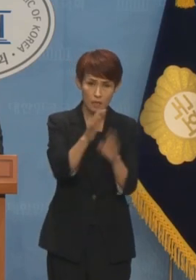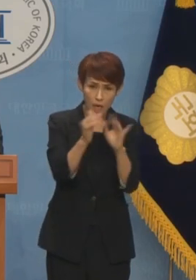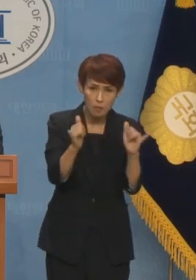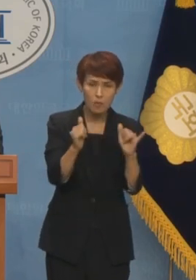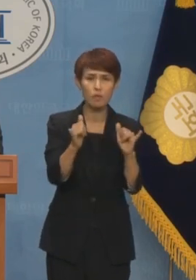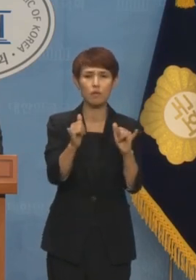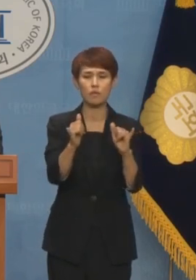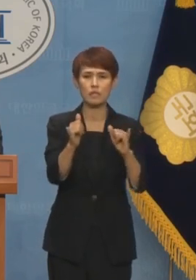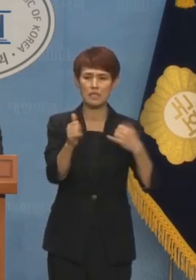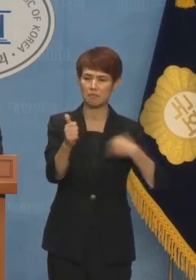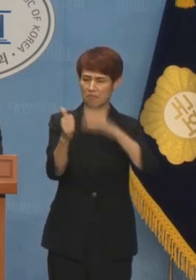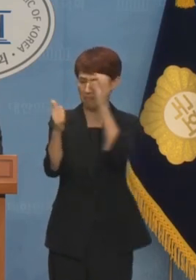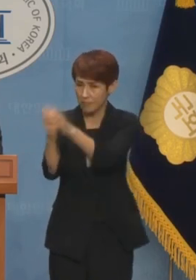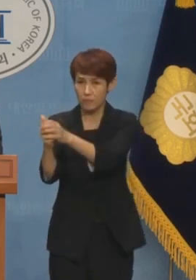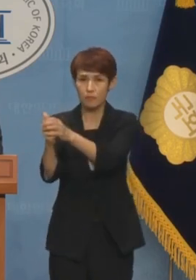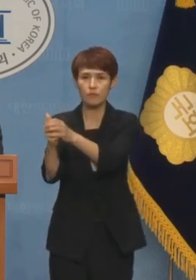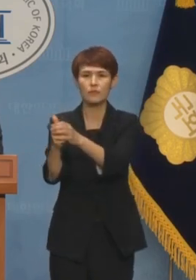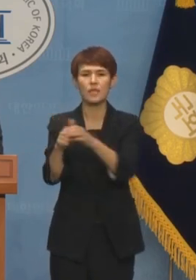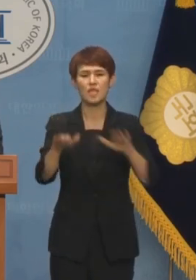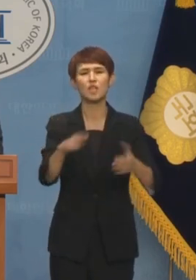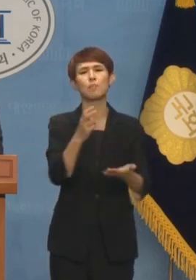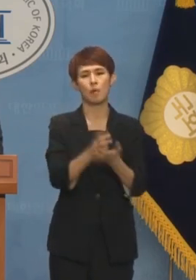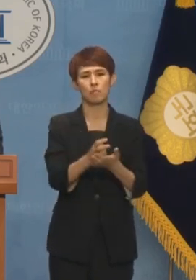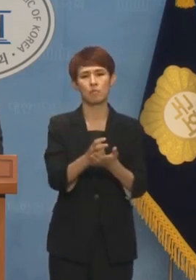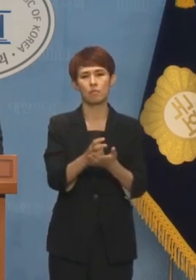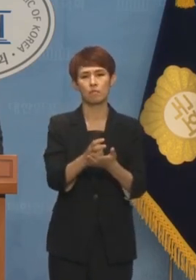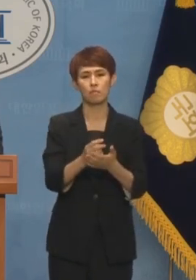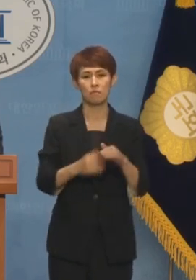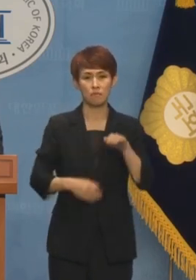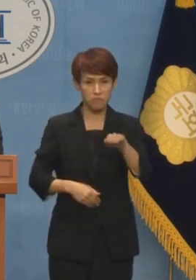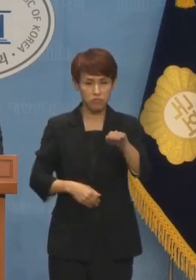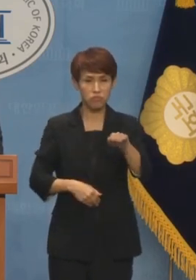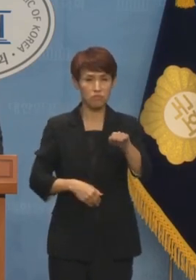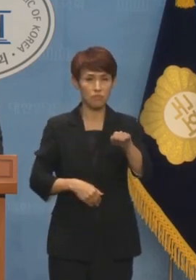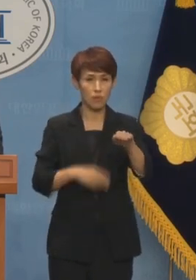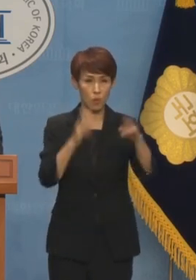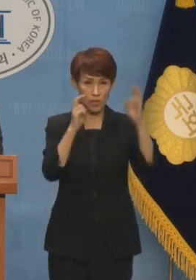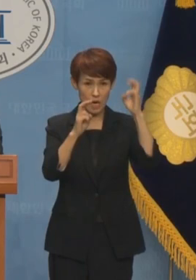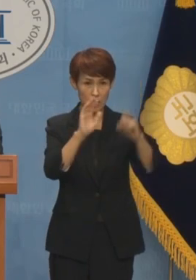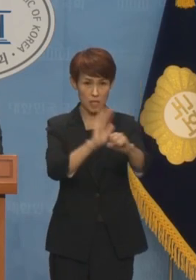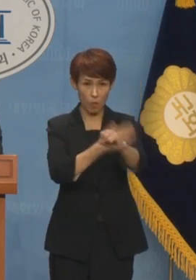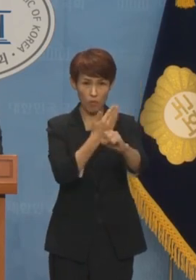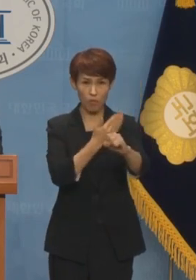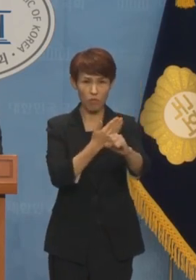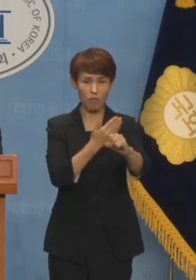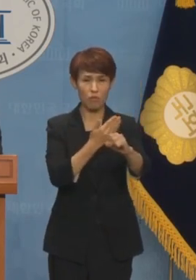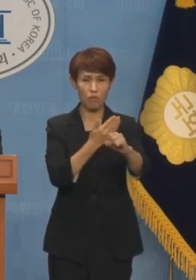과도하게 책임을 지우는 현행 제조물 책임법을 반드시